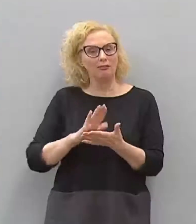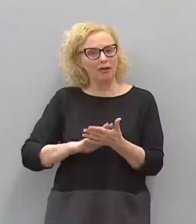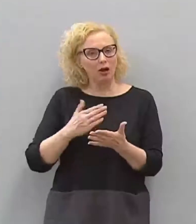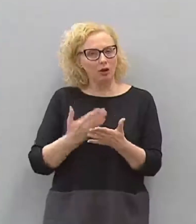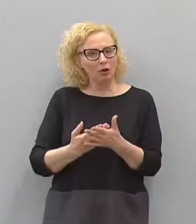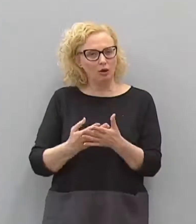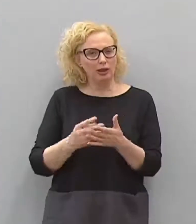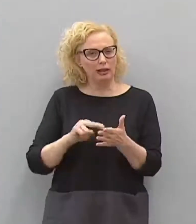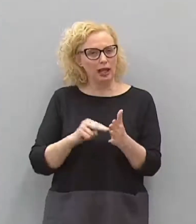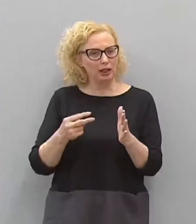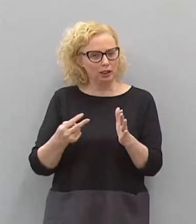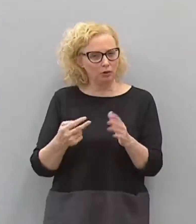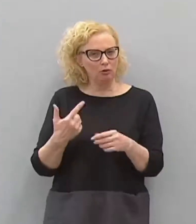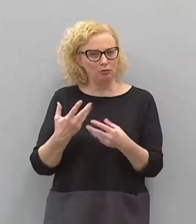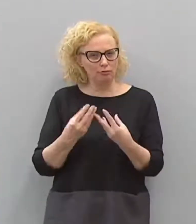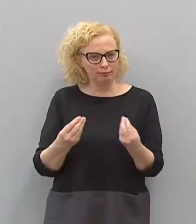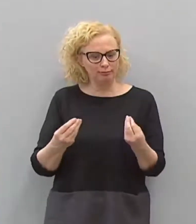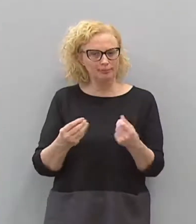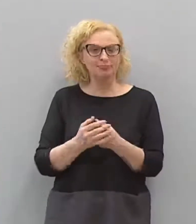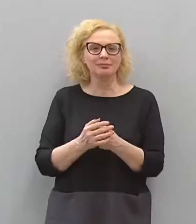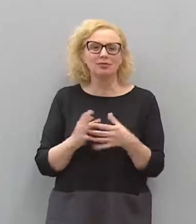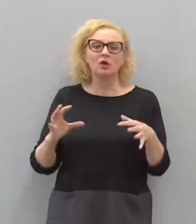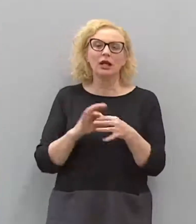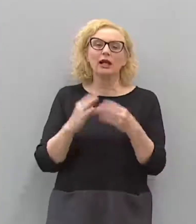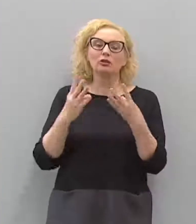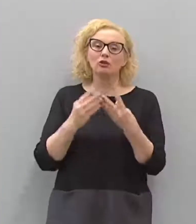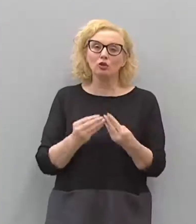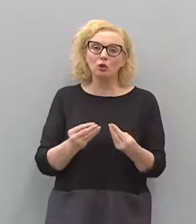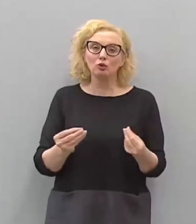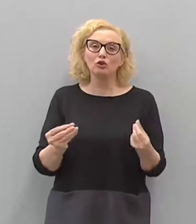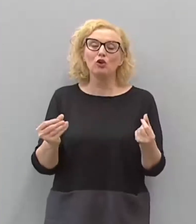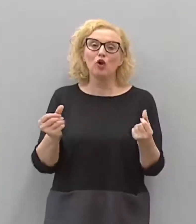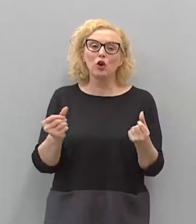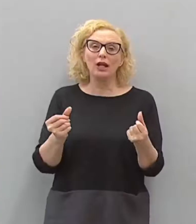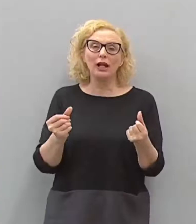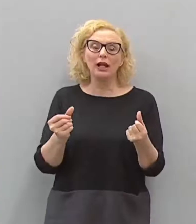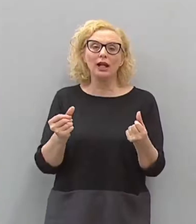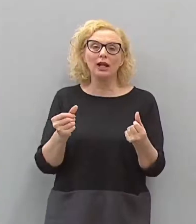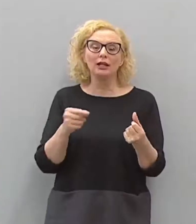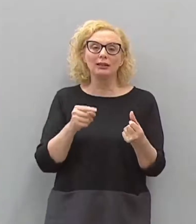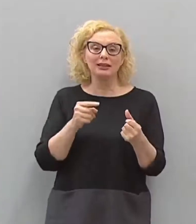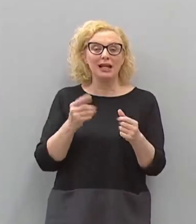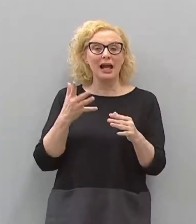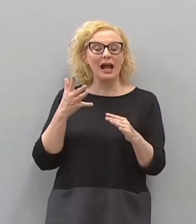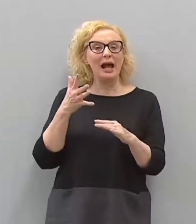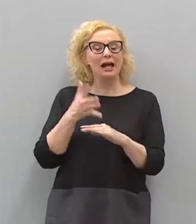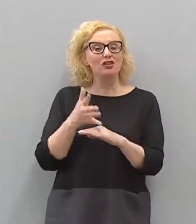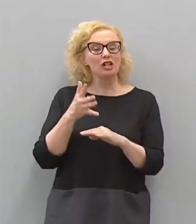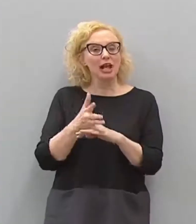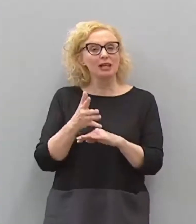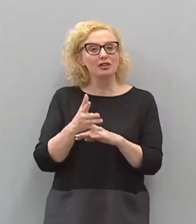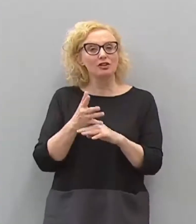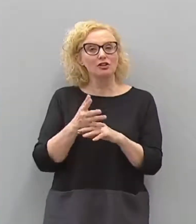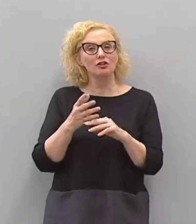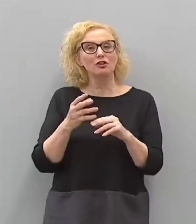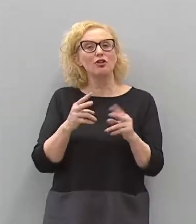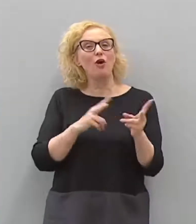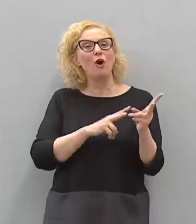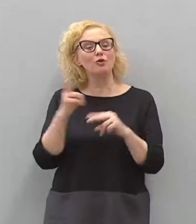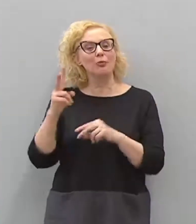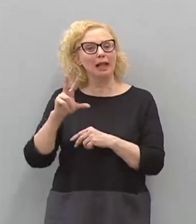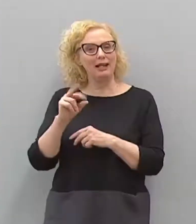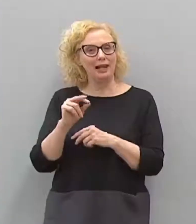tecnico riguarda la soluzione del nodo di accesso all'ospedale di trento e